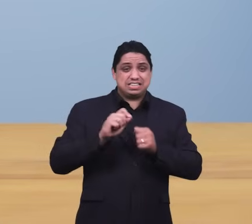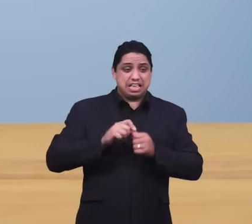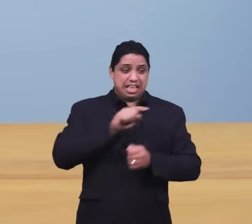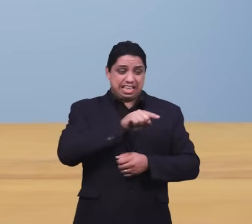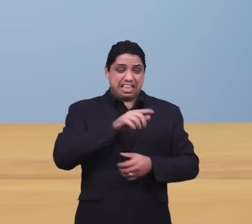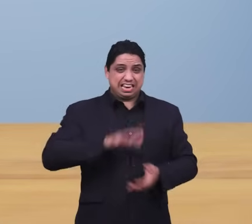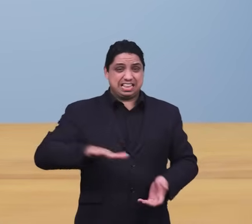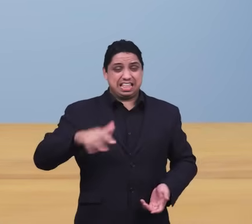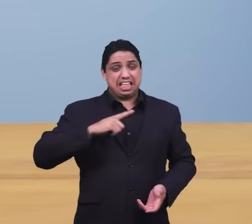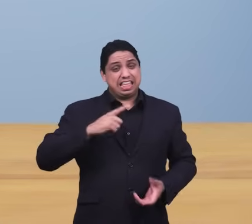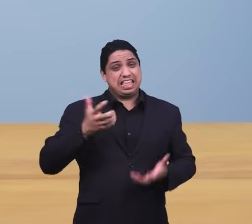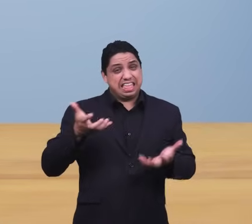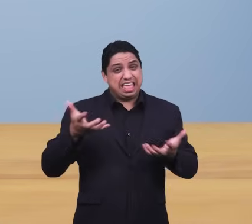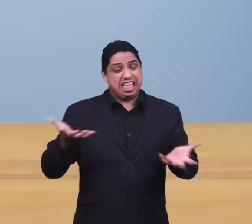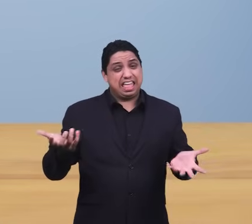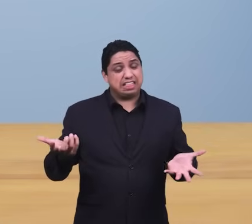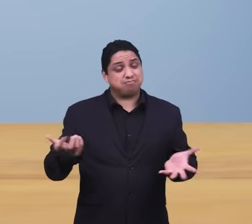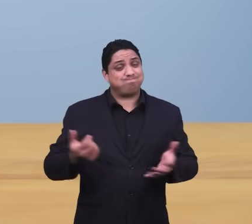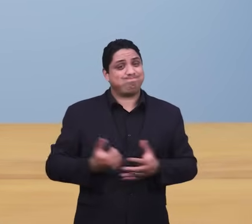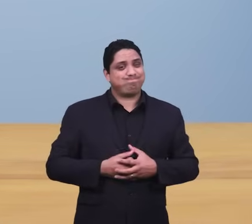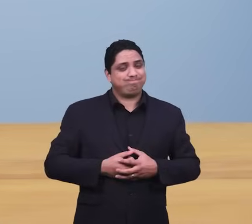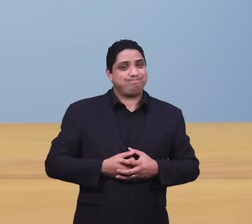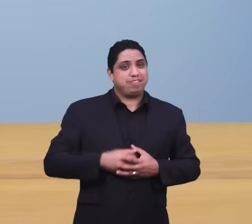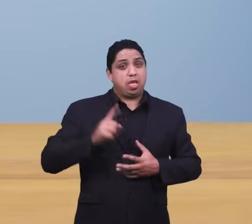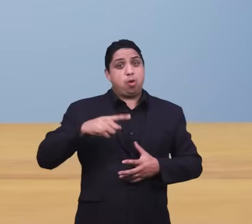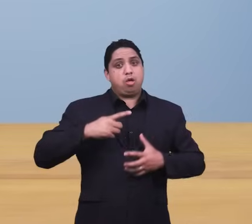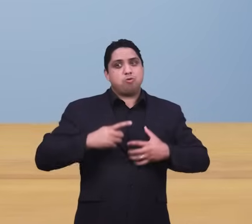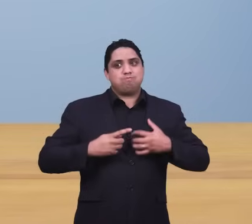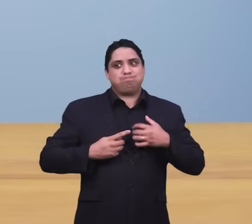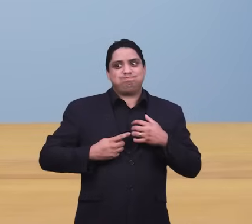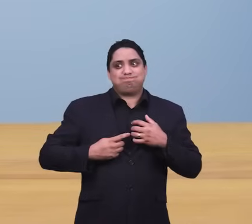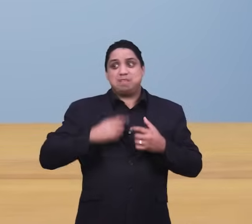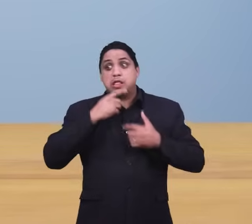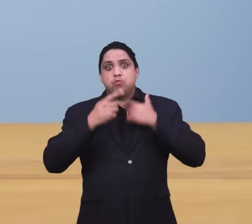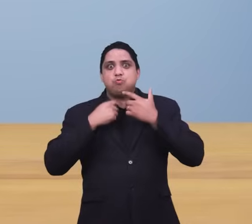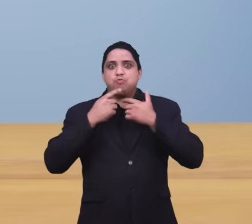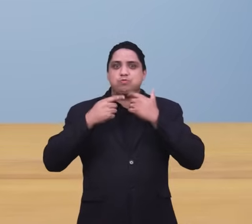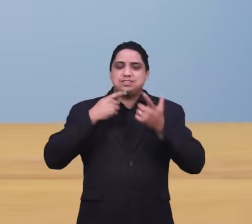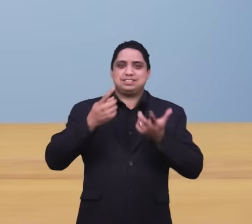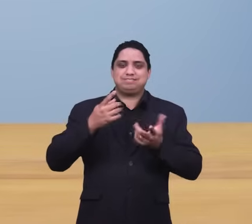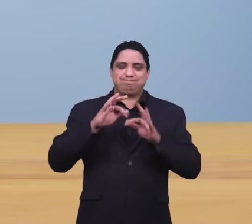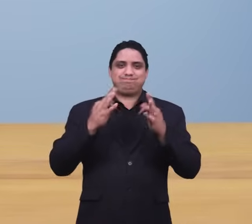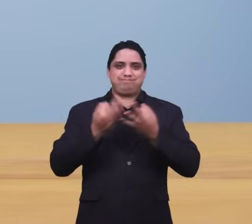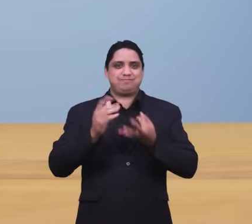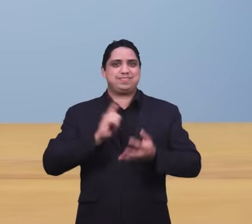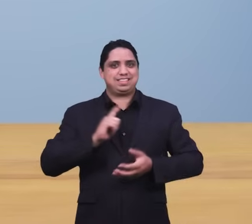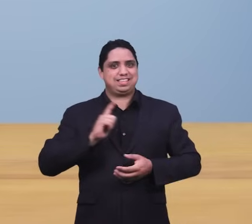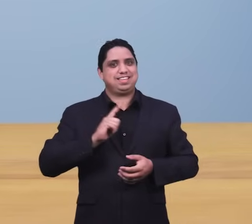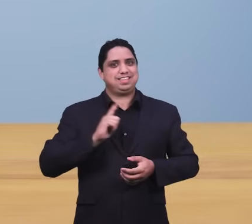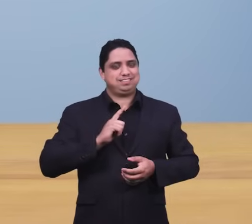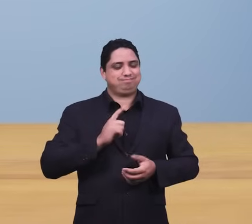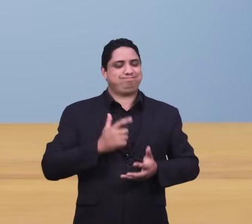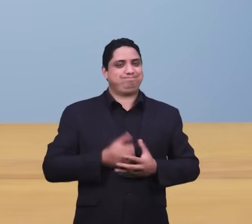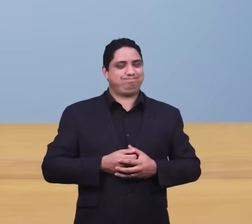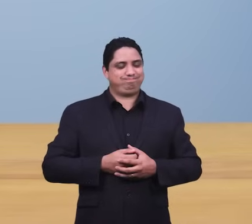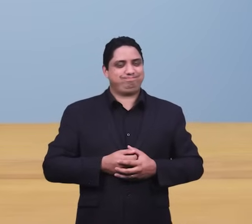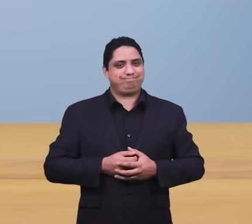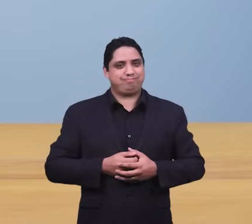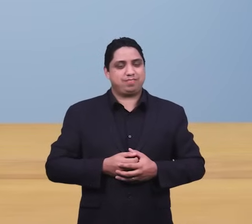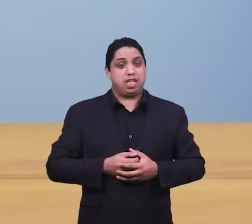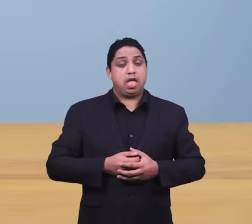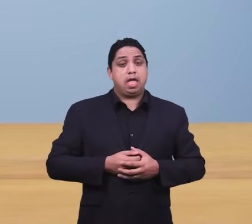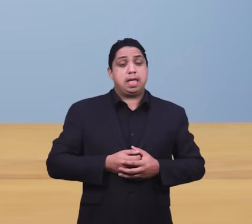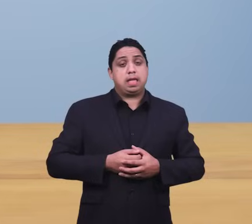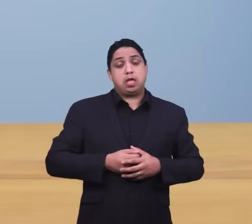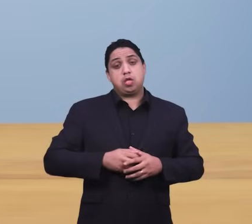requerer. Então, essa é uma das angústias que os pais têm quando o diagnóstico é feito muito precoce. Quando